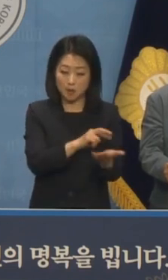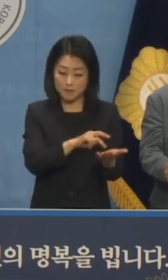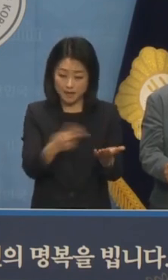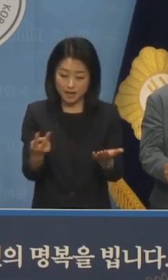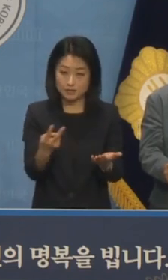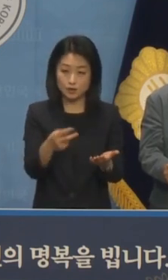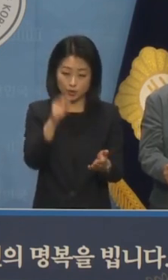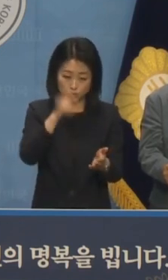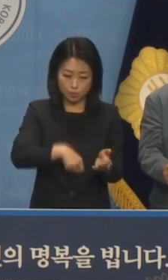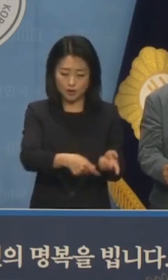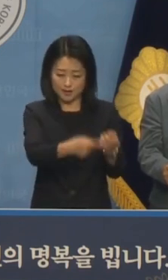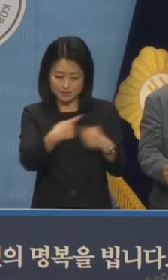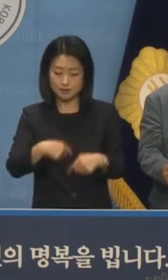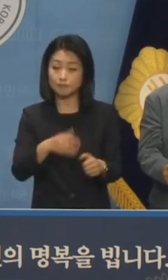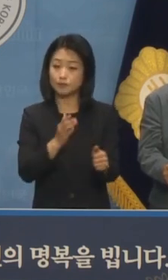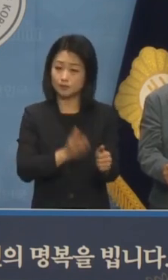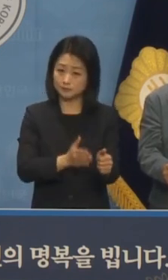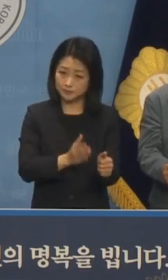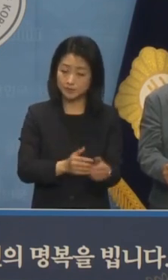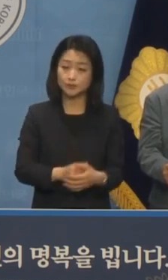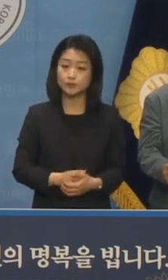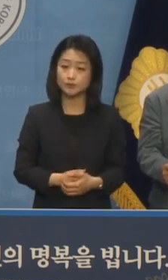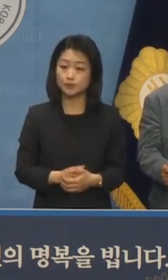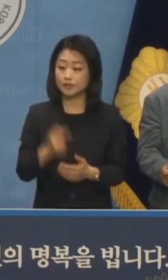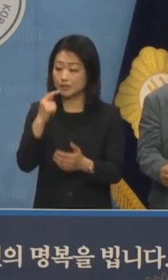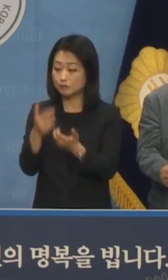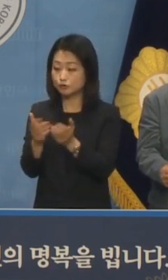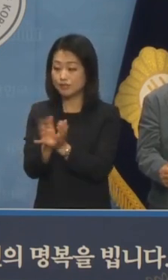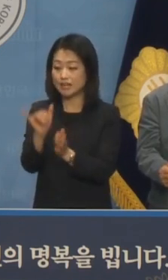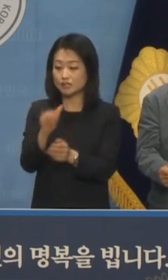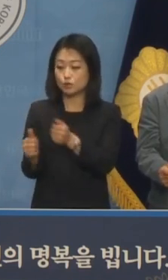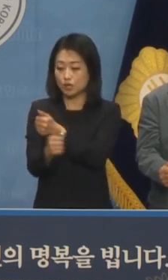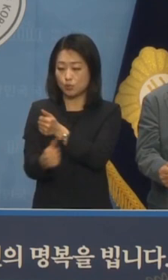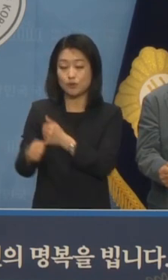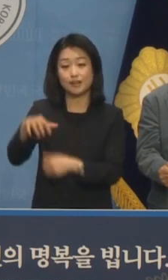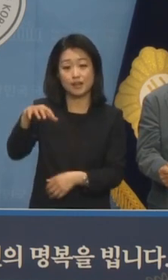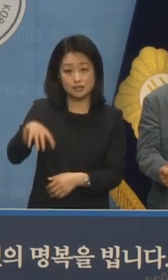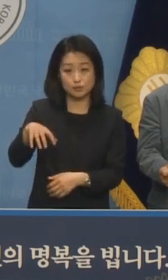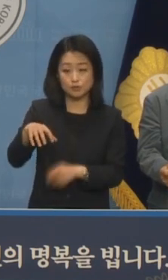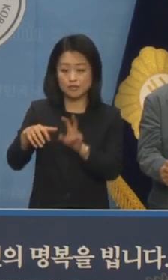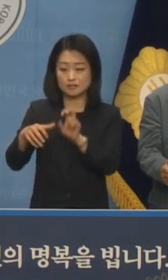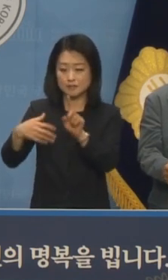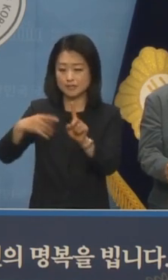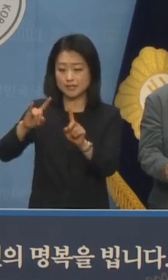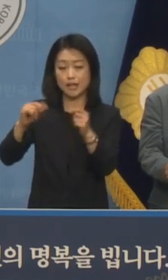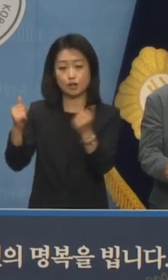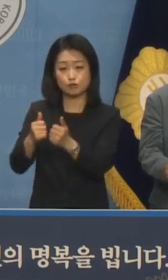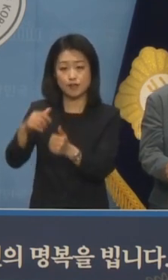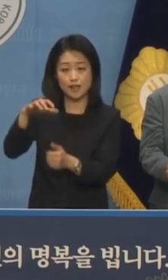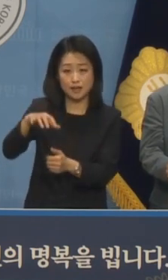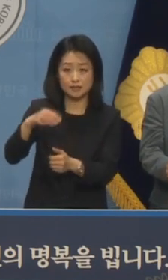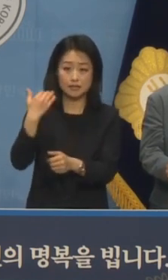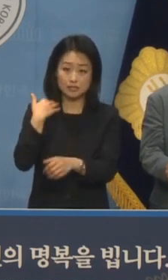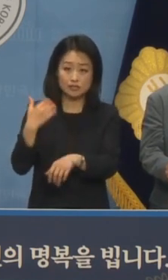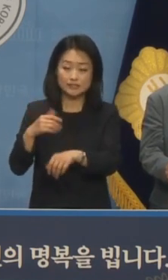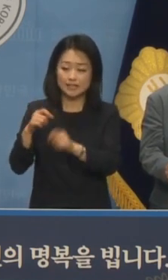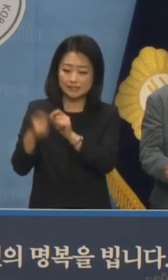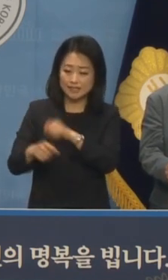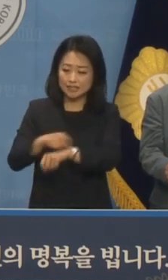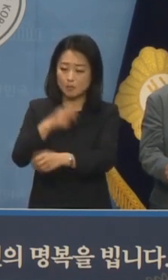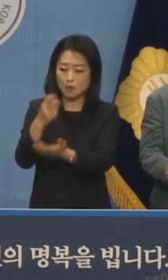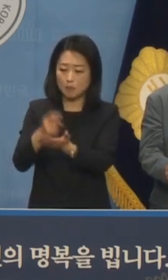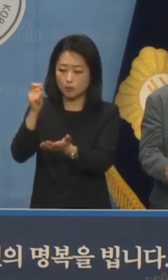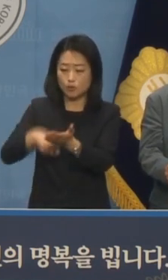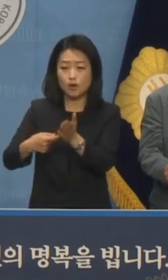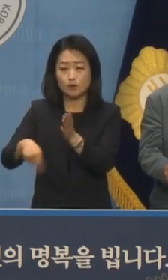통과에 동참을 약속해야 합니다. 더불어민주당 을지로위원회 역시 21대 국회에서 전세사기 특별법을